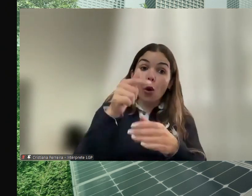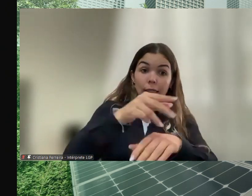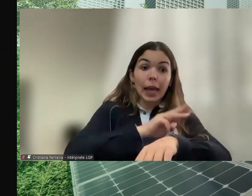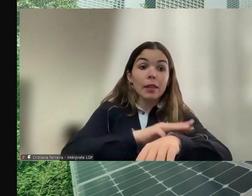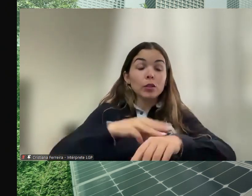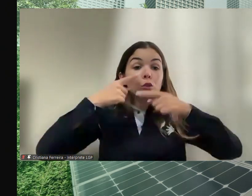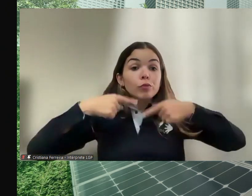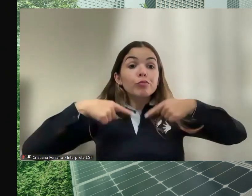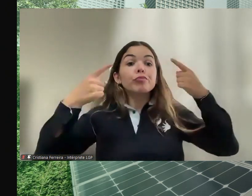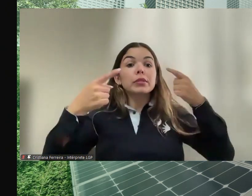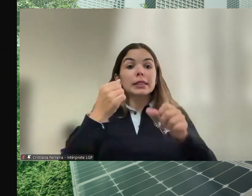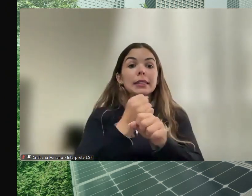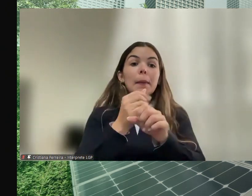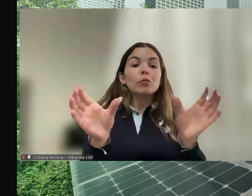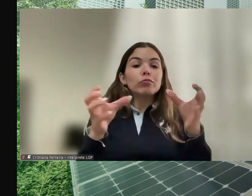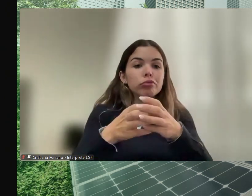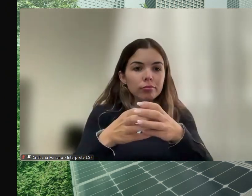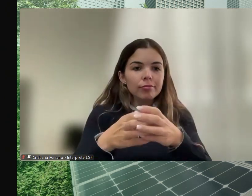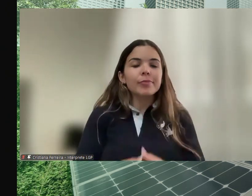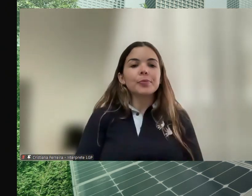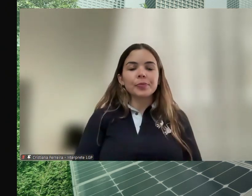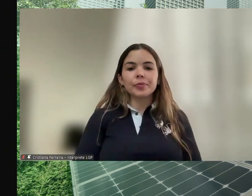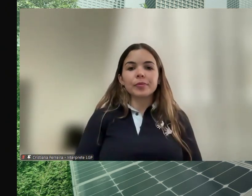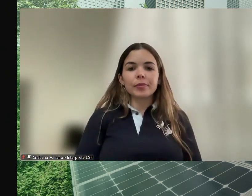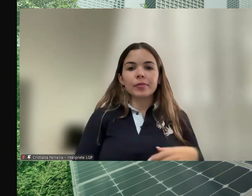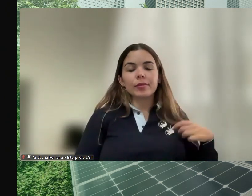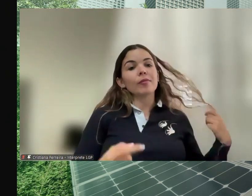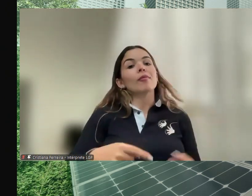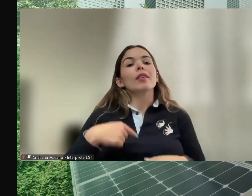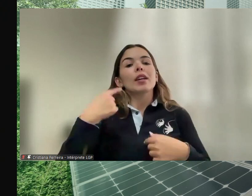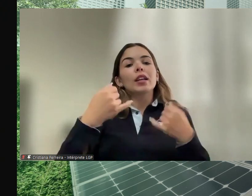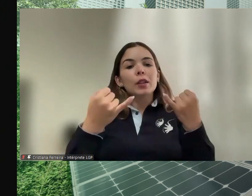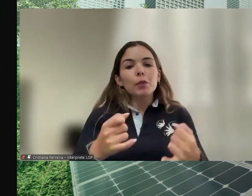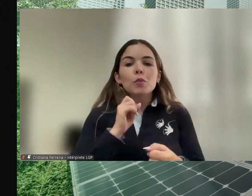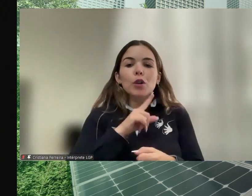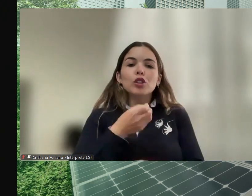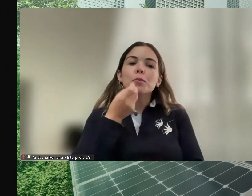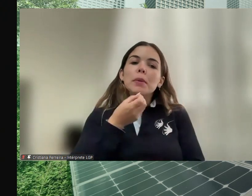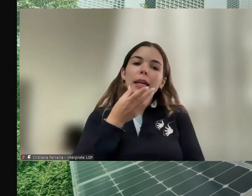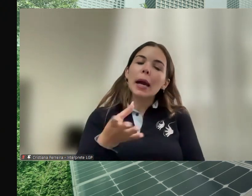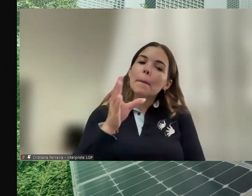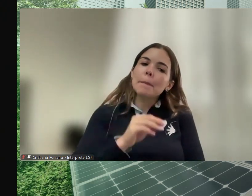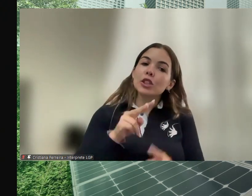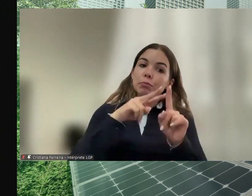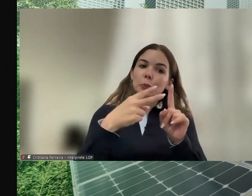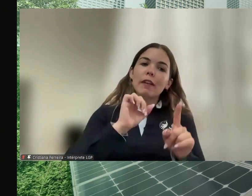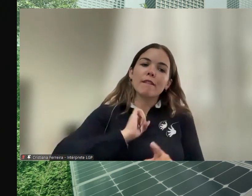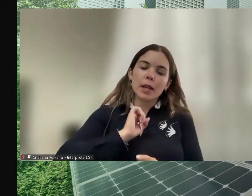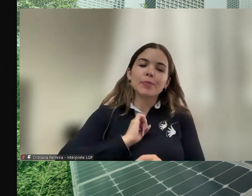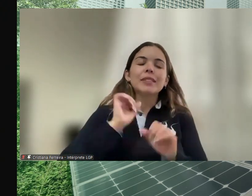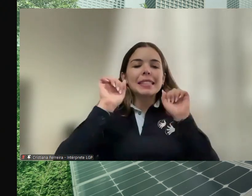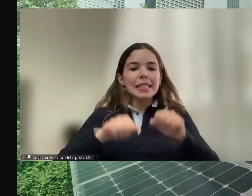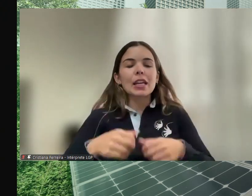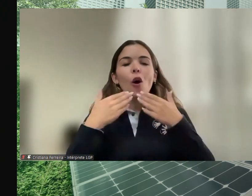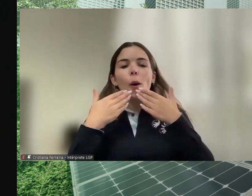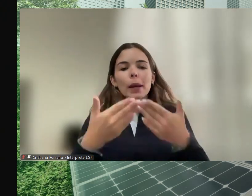é colaboração. E depois poderei explicar um pouco mais a minha visão. Sim, obrigada, Maria